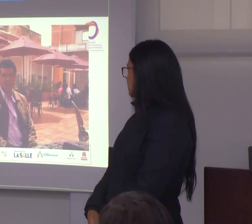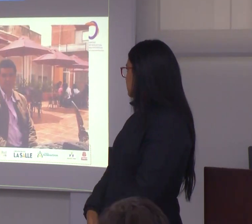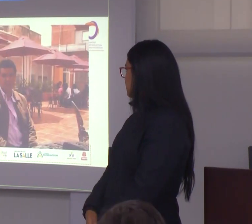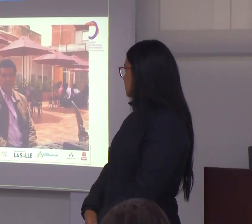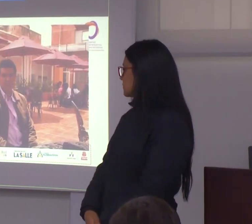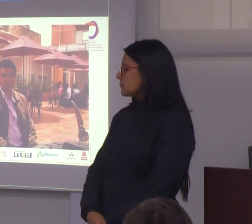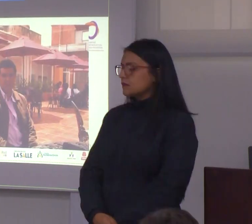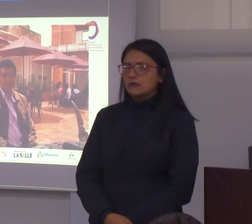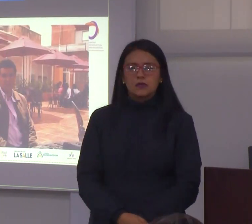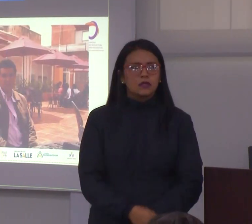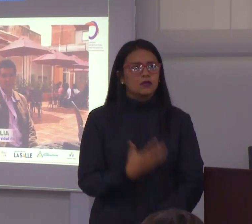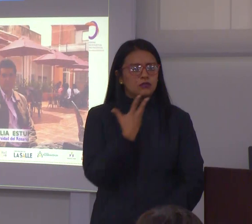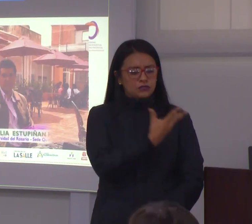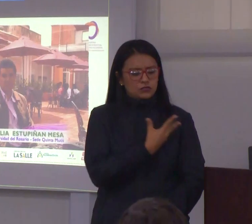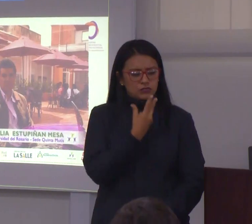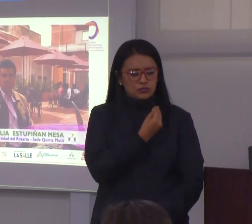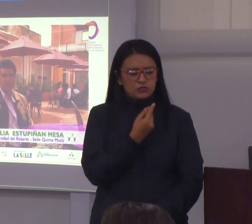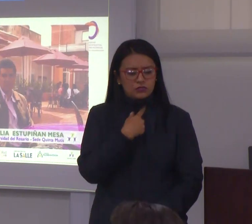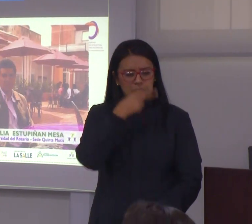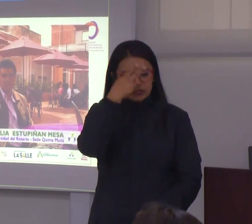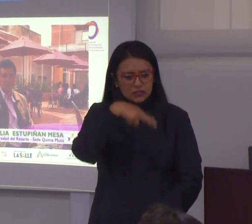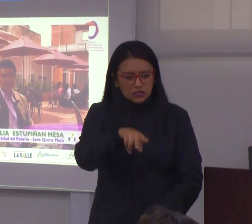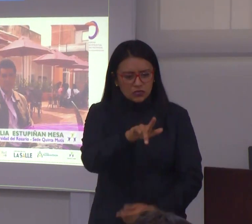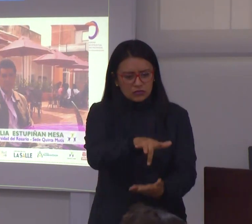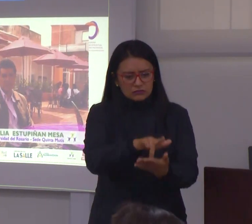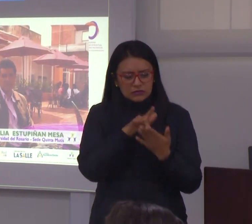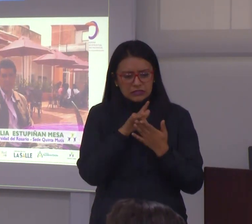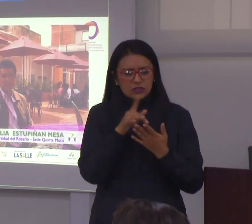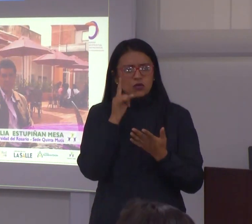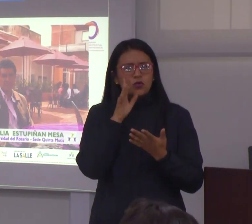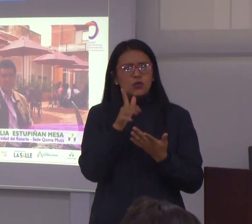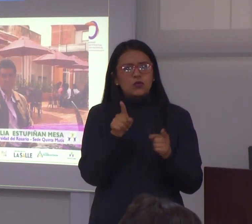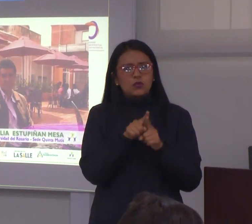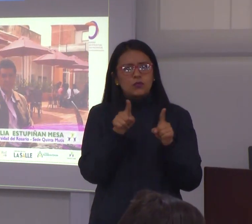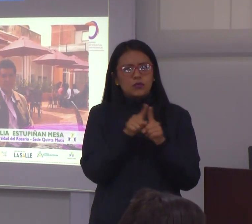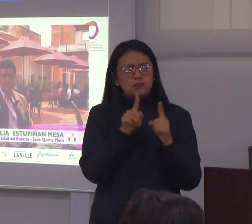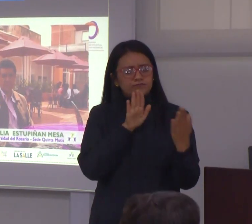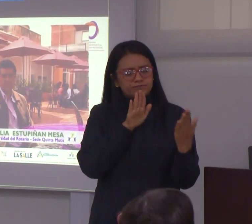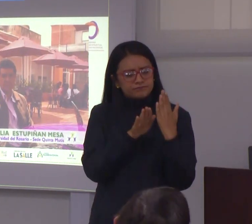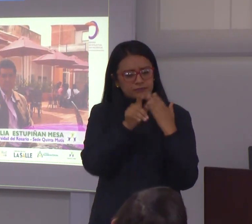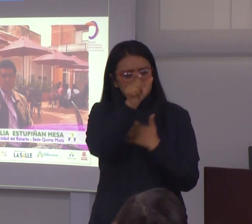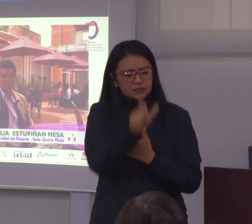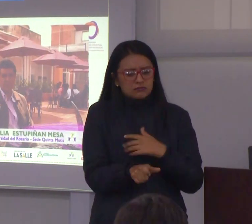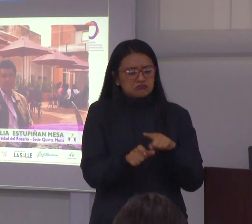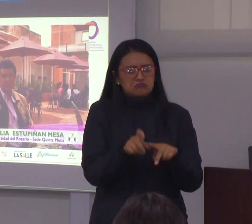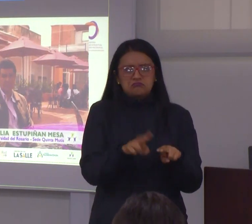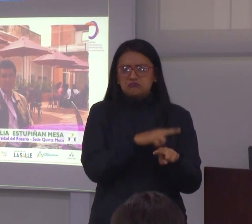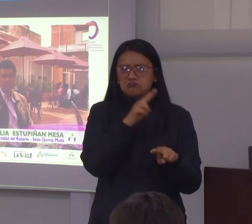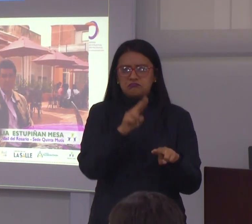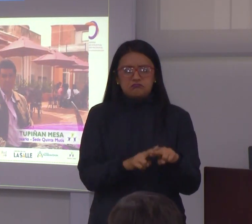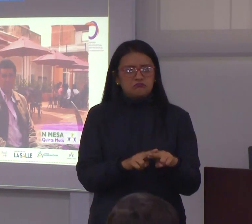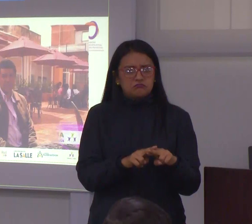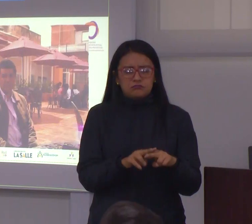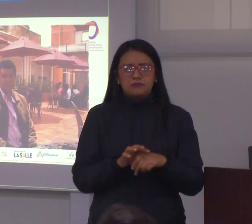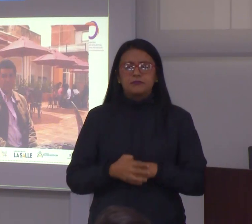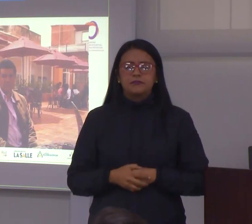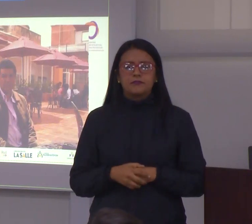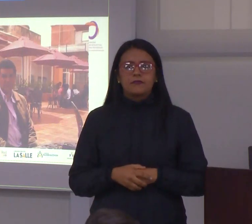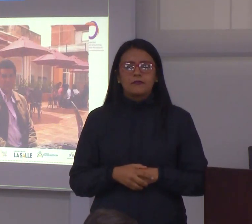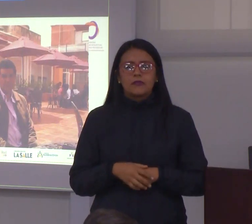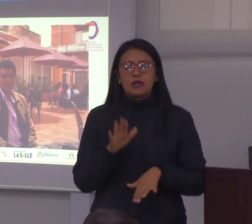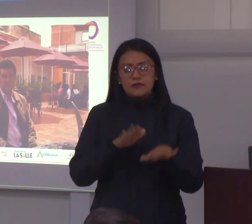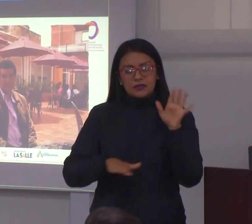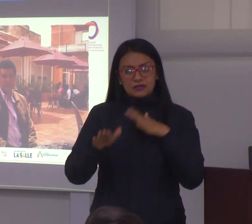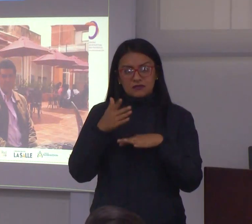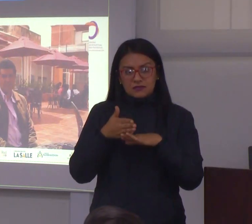Pues de nosotros hacía él como aprender a tratarlo como una persona normal y en